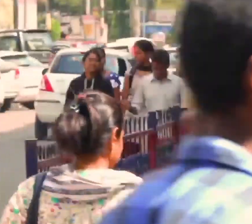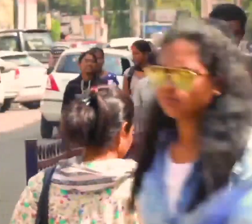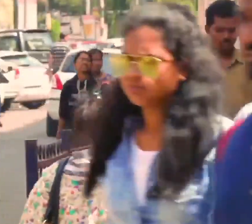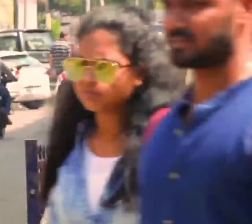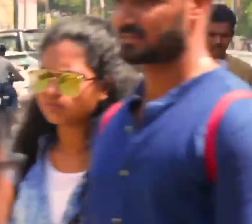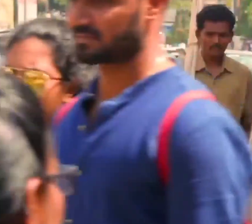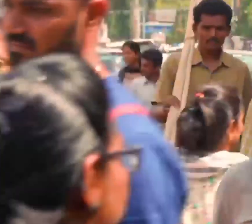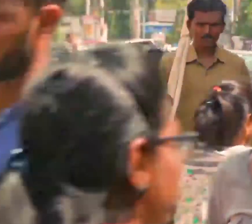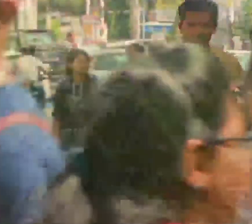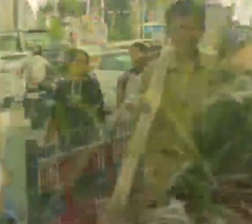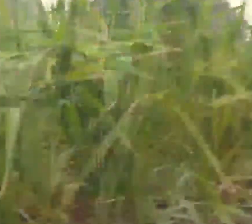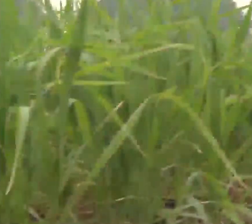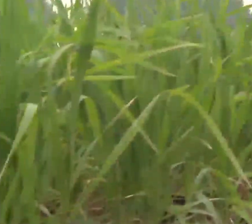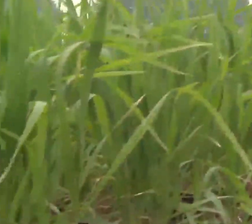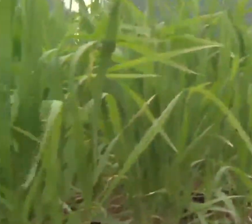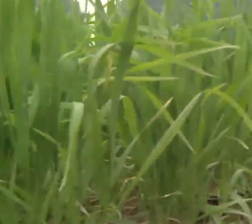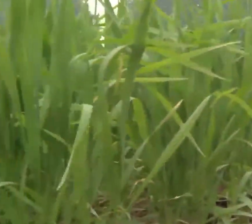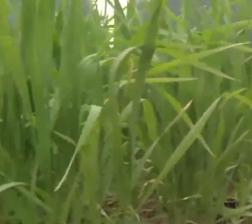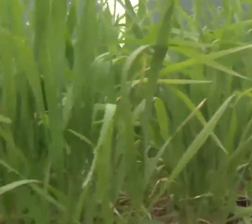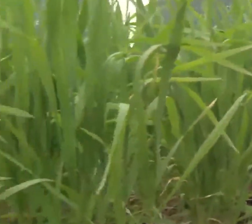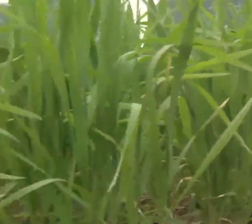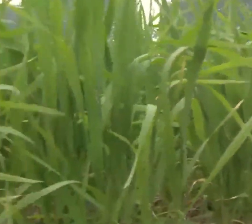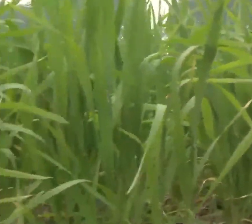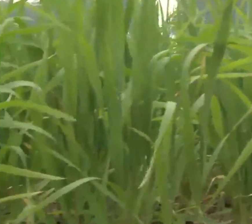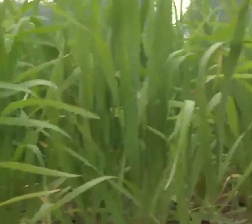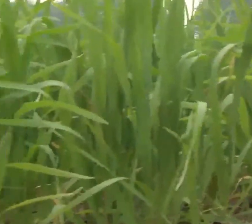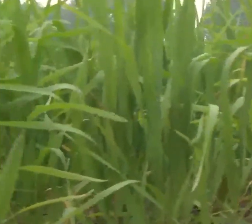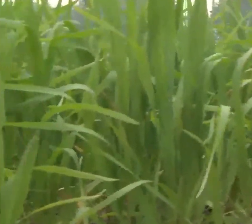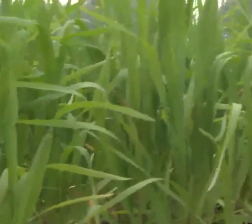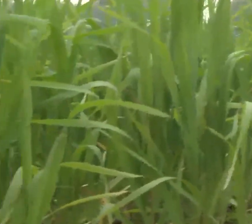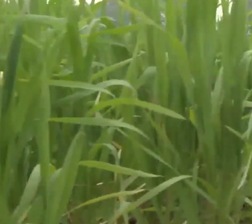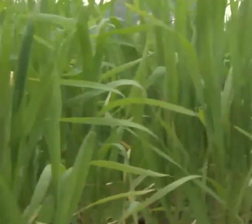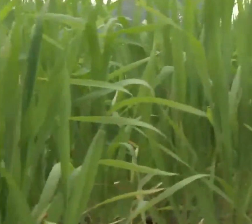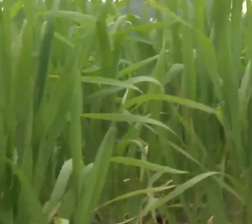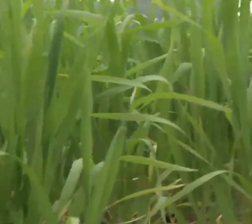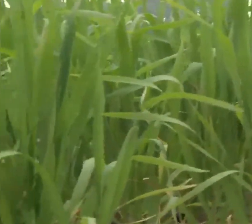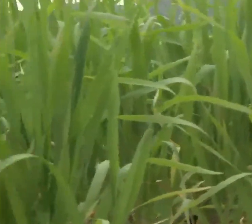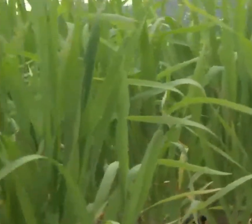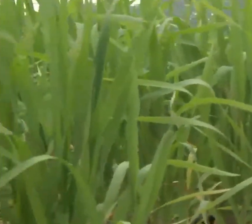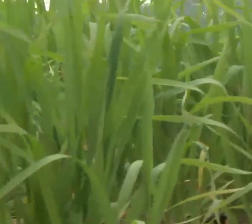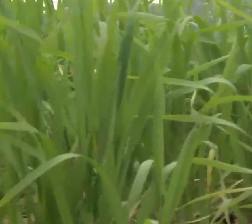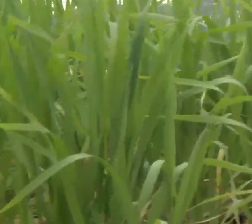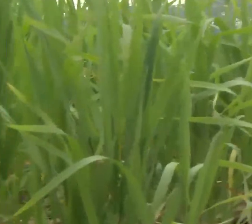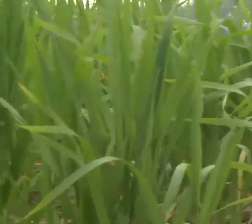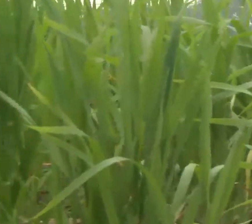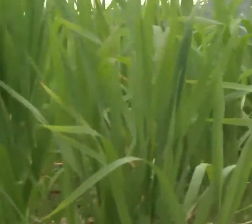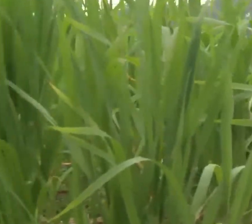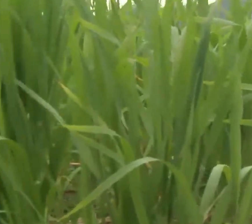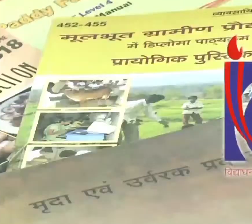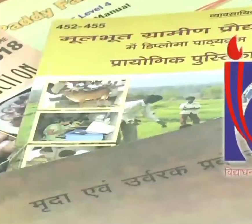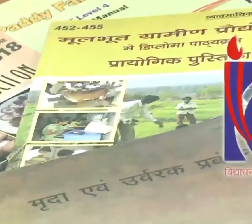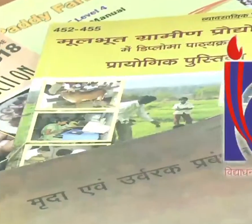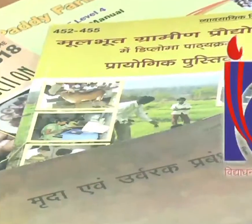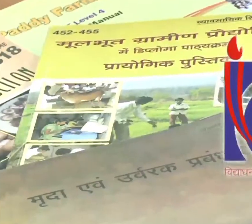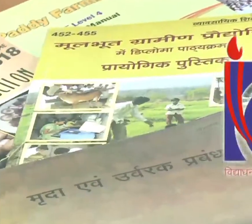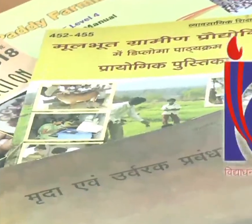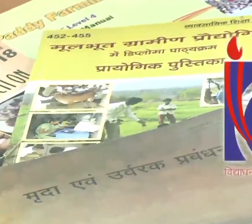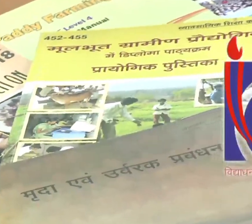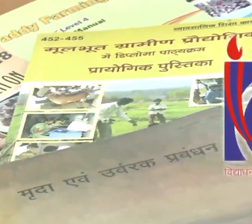के लोग हैं, जो कृषि और संबंध सेवाओं में अपना भविष्य बनाने की इच्छा रखते हैं। NIOS के कृषि